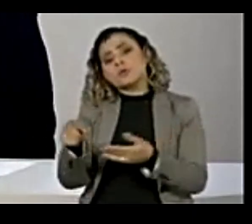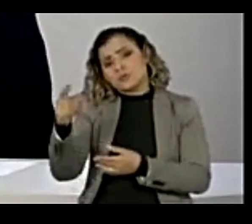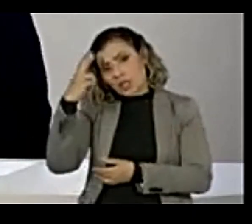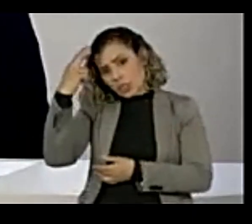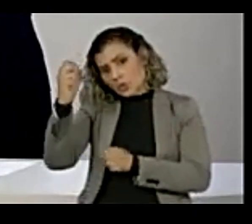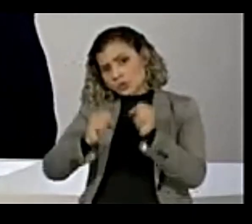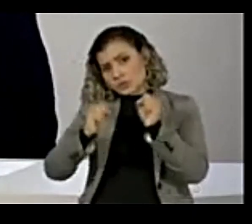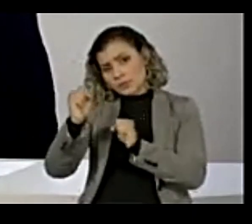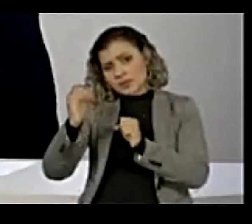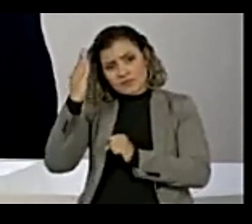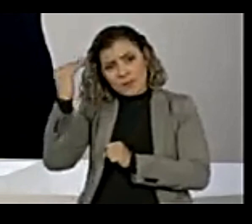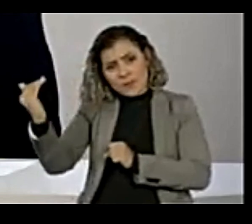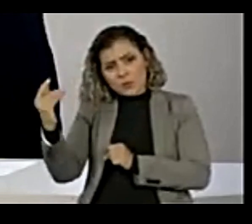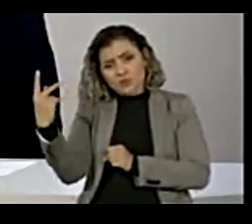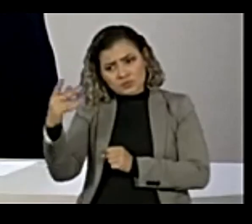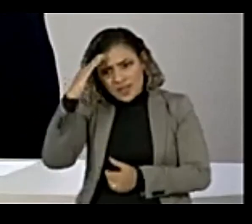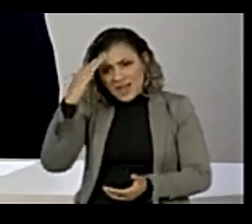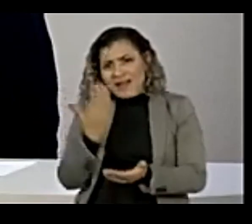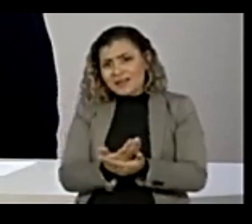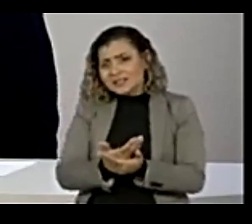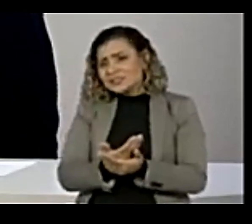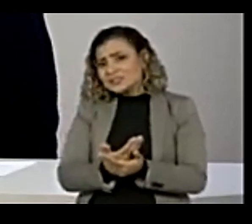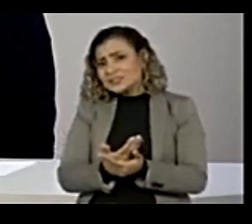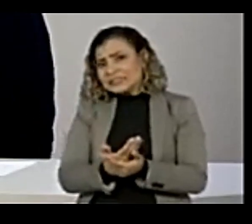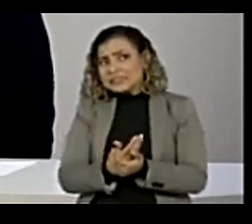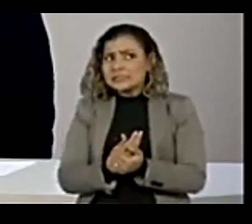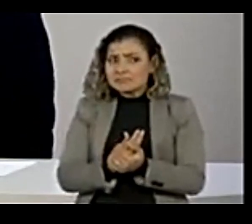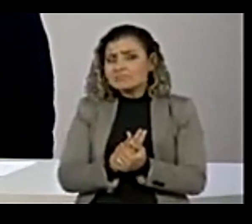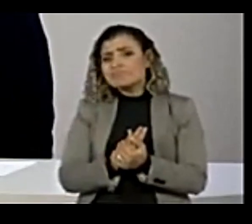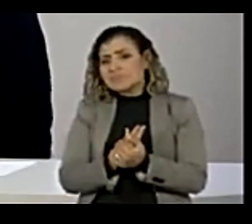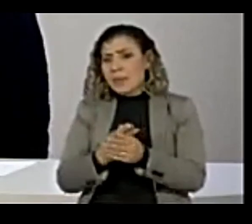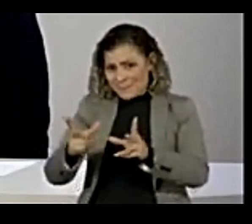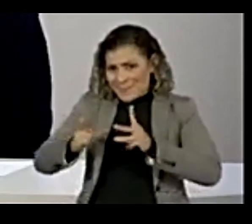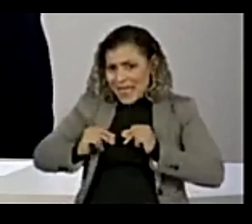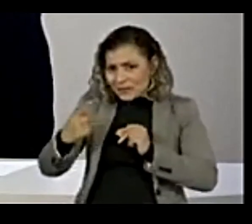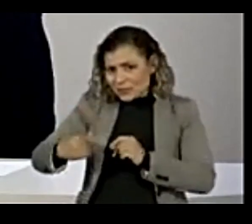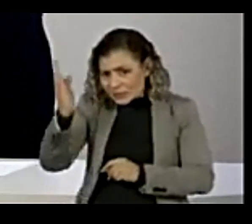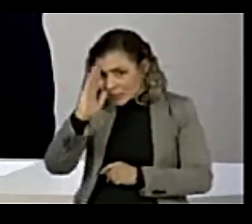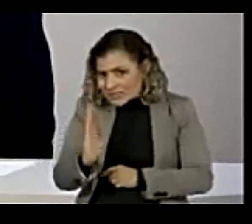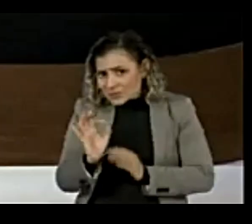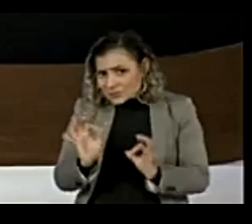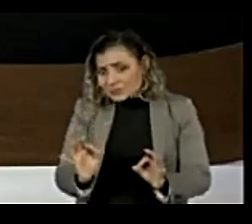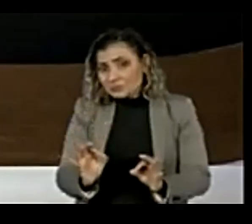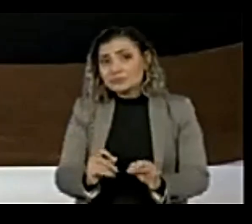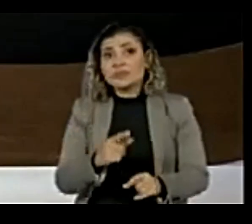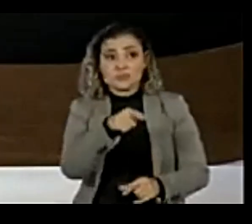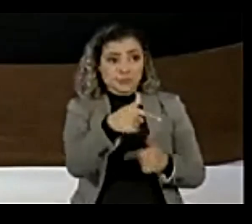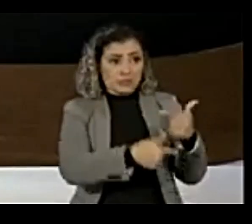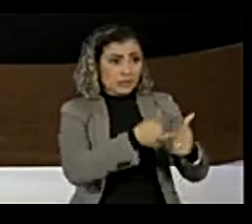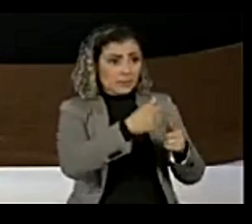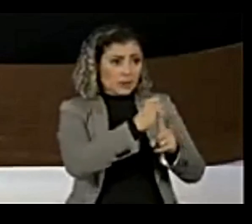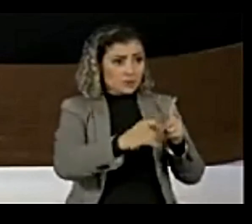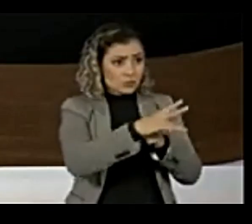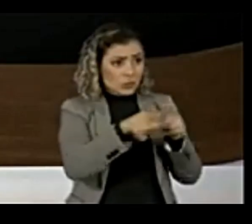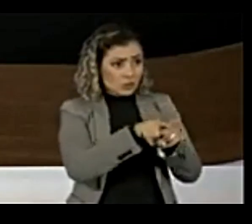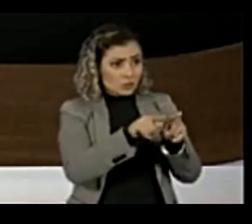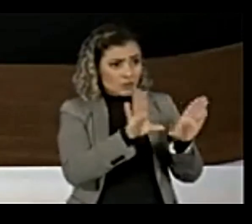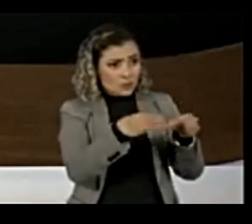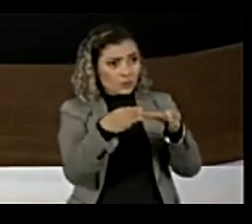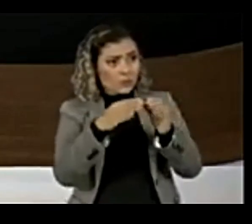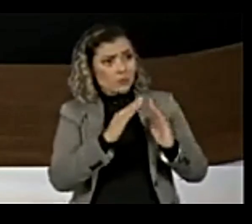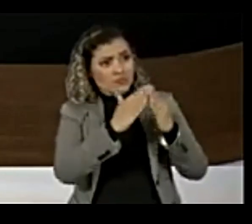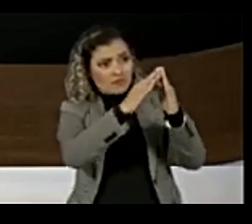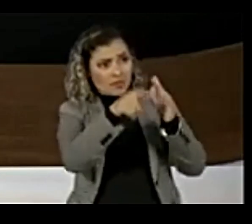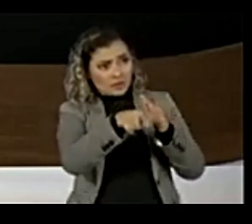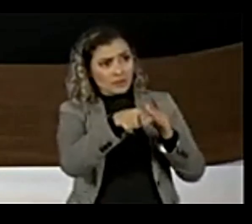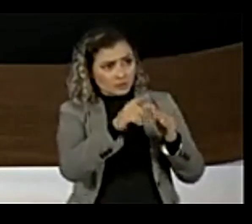empresário de sucesso, acredita que dá para falar sobre meritocracia no Brasil. E se você faz algum trabalho social também para essas comunidades de